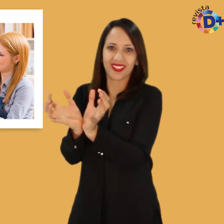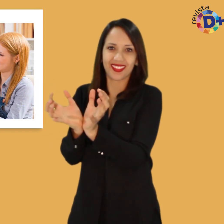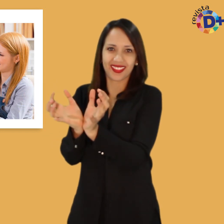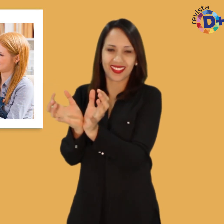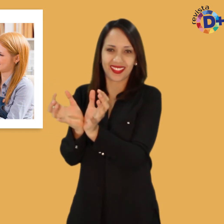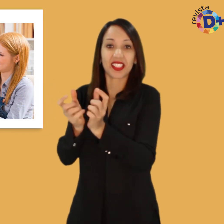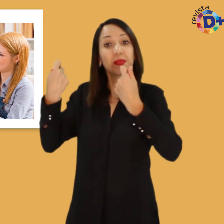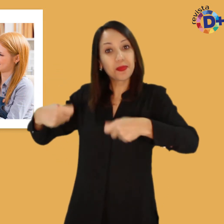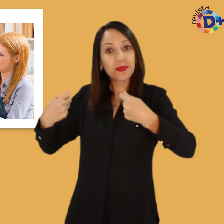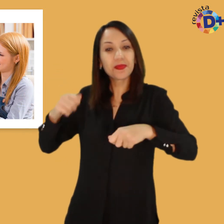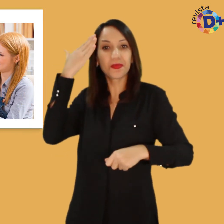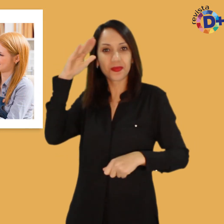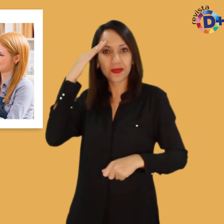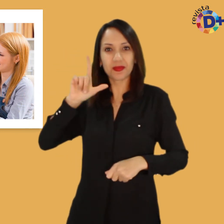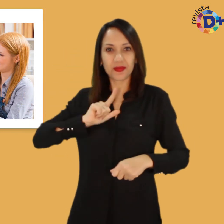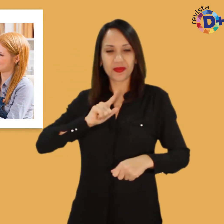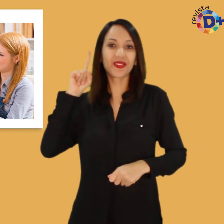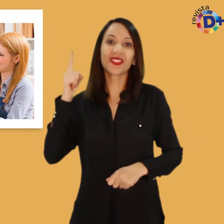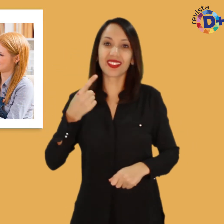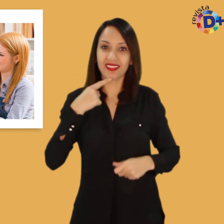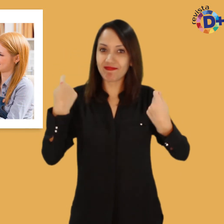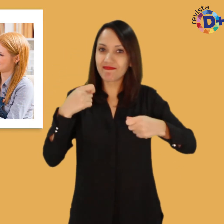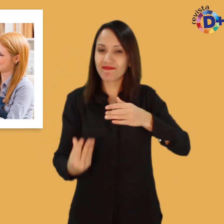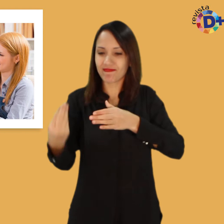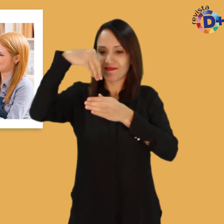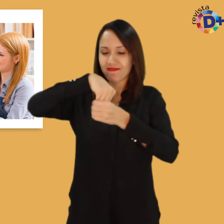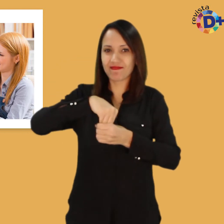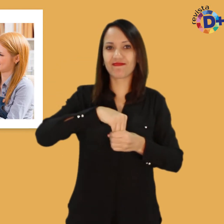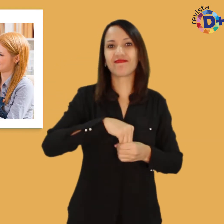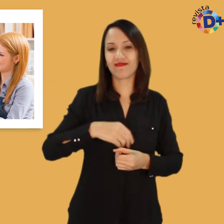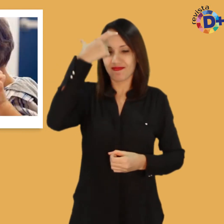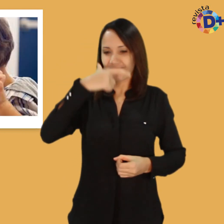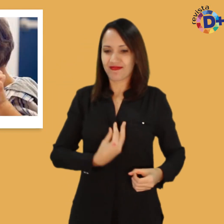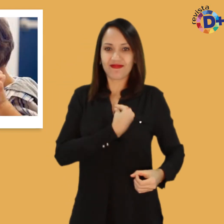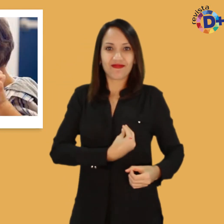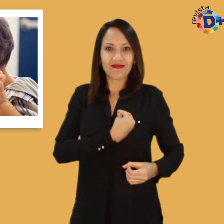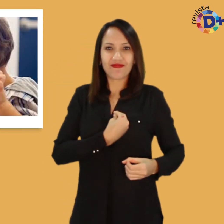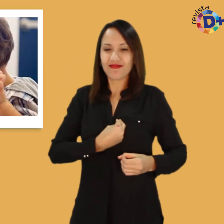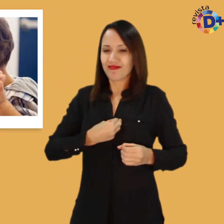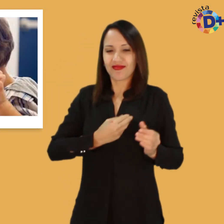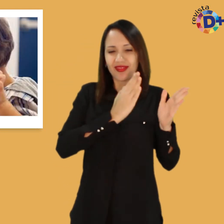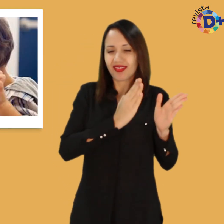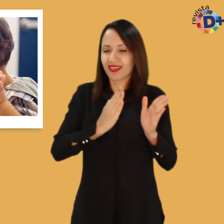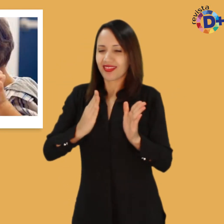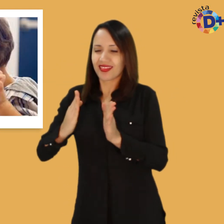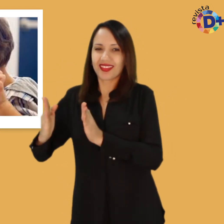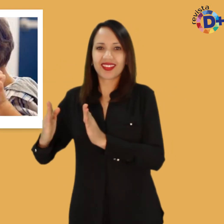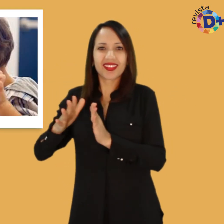É preciso entender que a surdez deve estar no contexto de vida da pessoa surda, sem ocupar